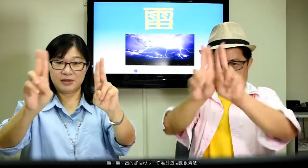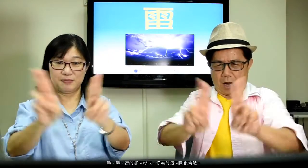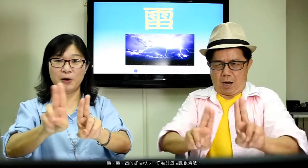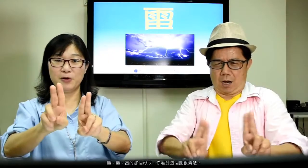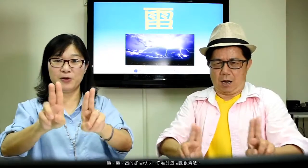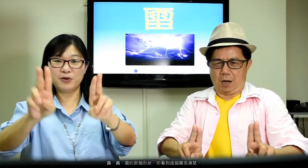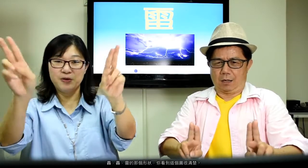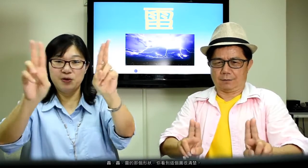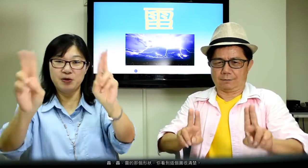砰，